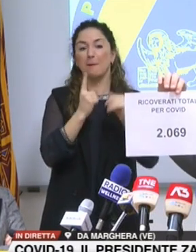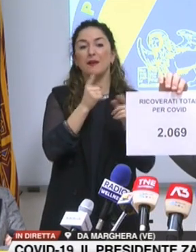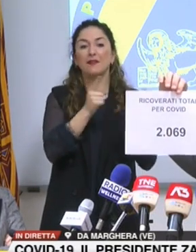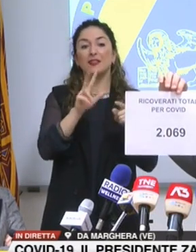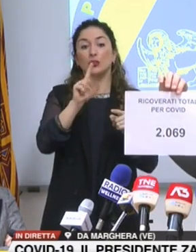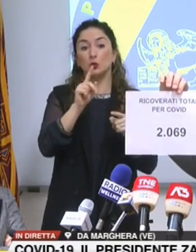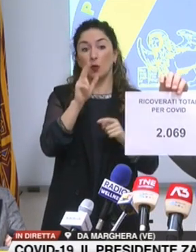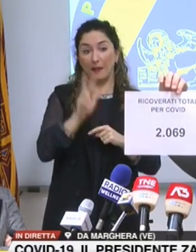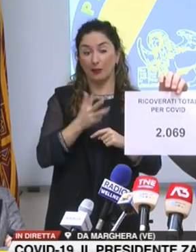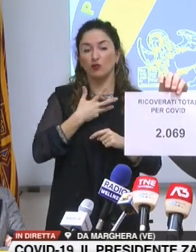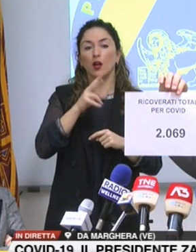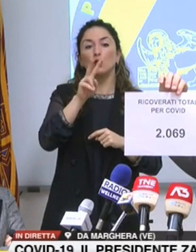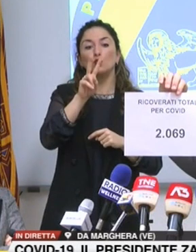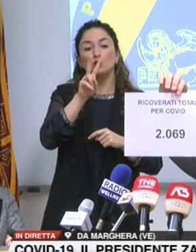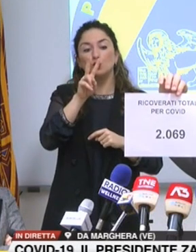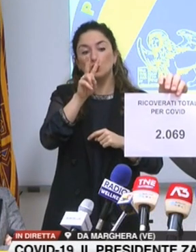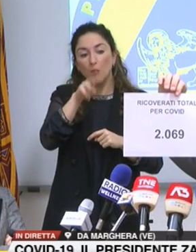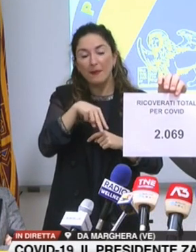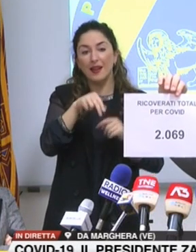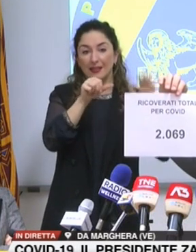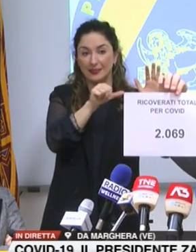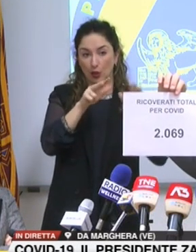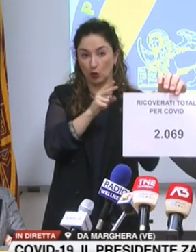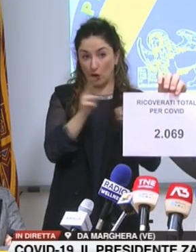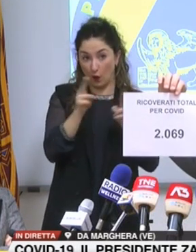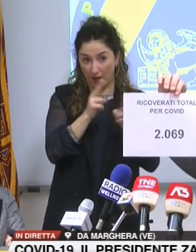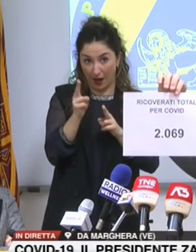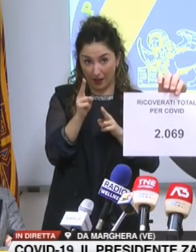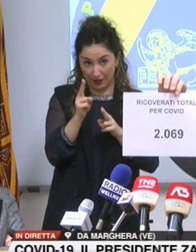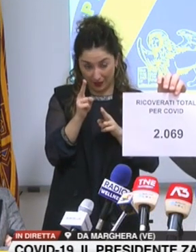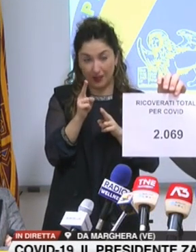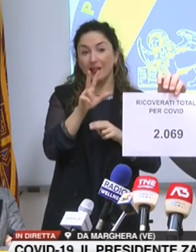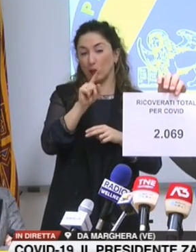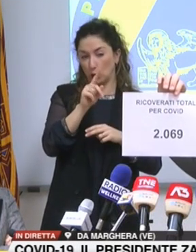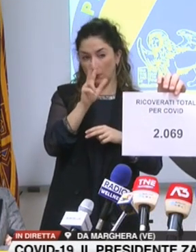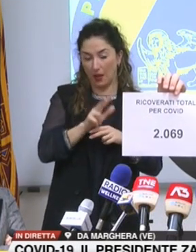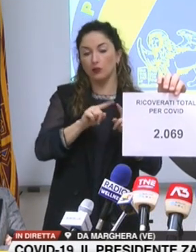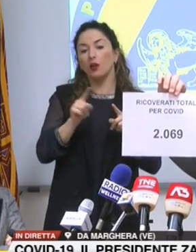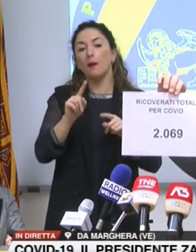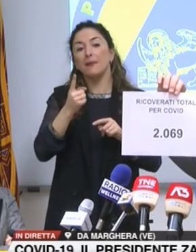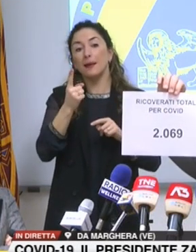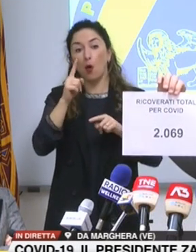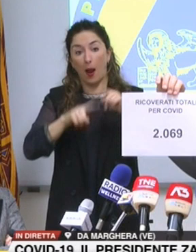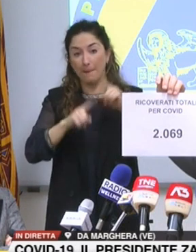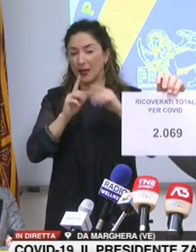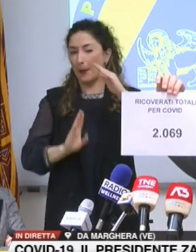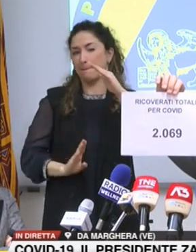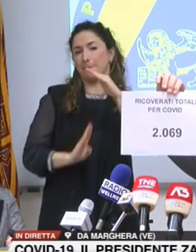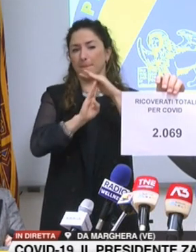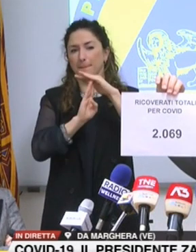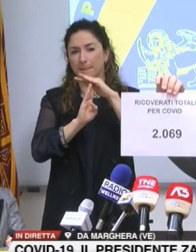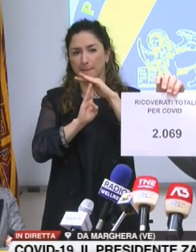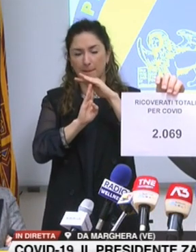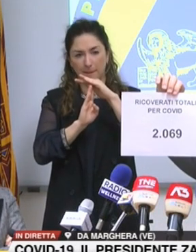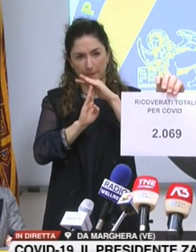marzo, avevamo 2.068 ricoverati e 31 marzo. Il primo di aprile avevamo avuto la punta massima di